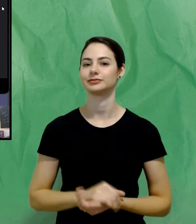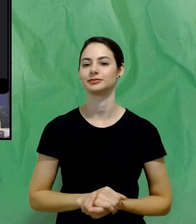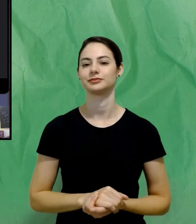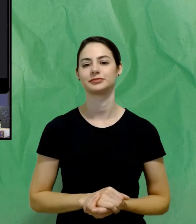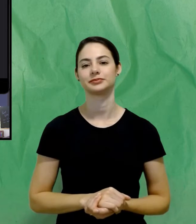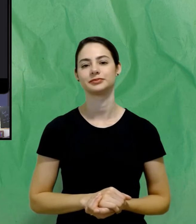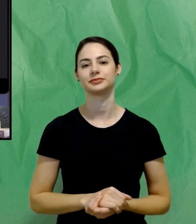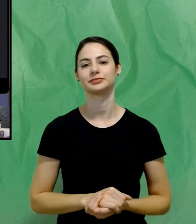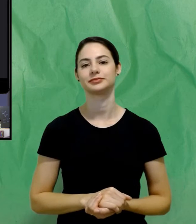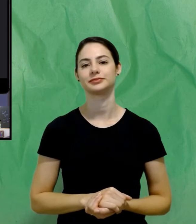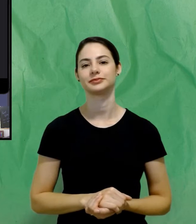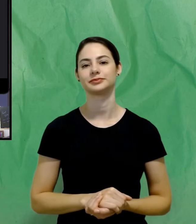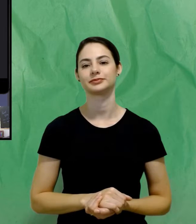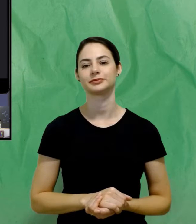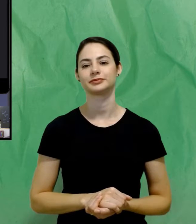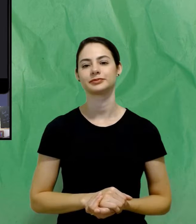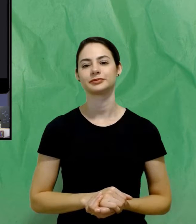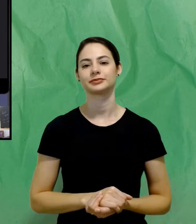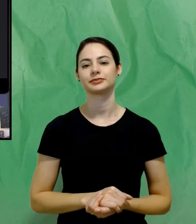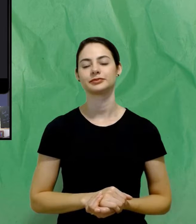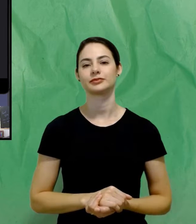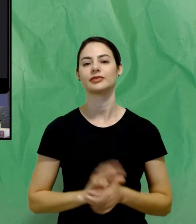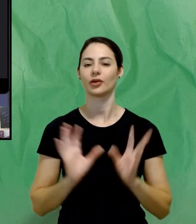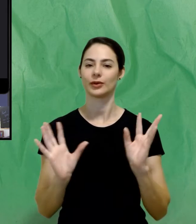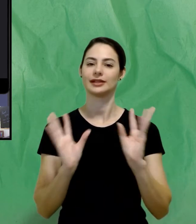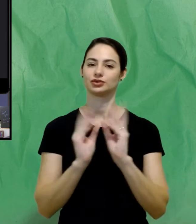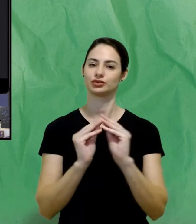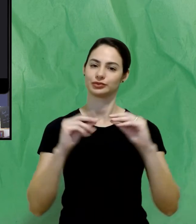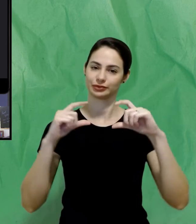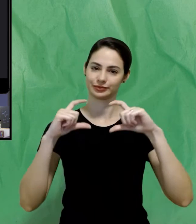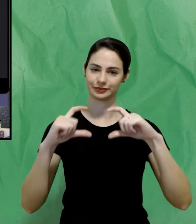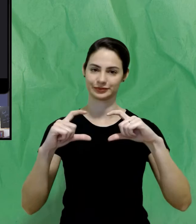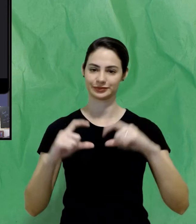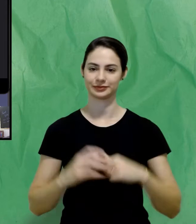bacana. Pronto, e aí fica ali o resumo, tá?